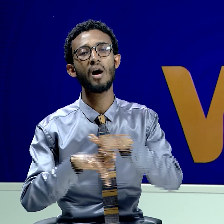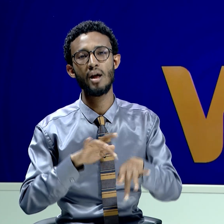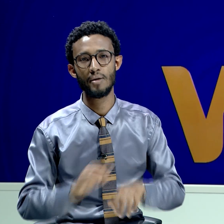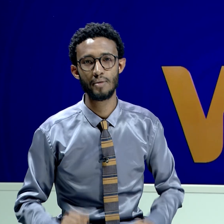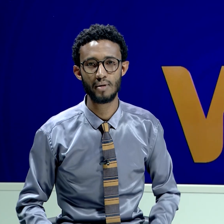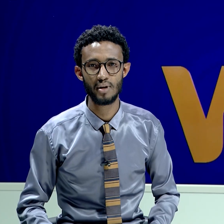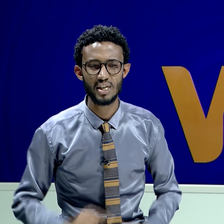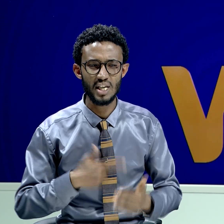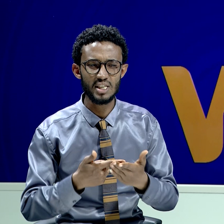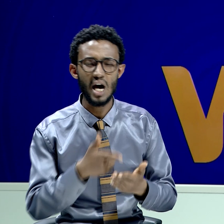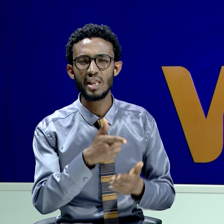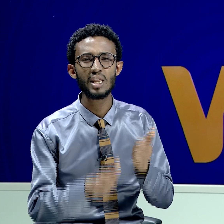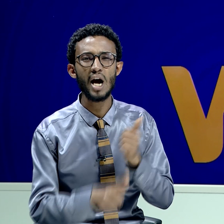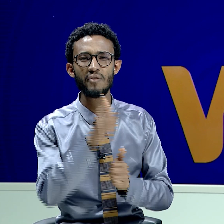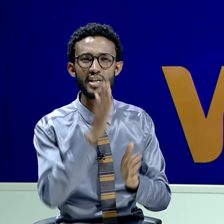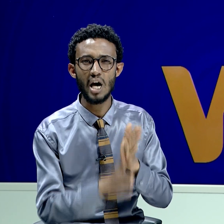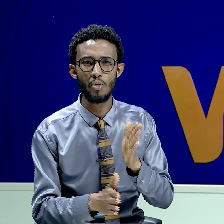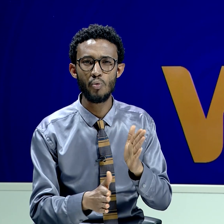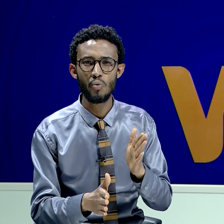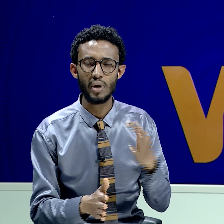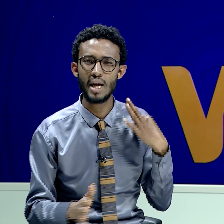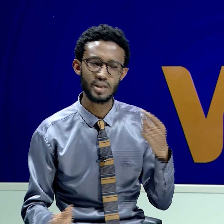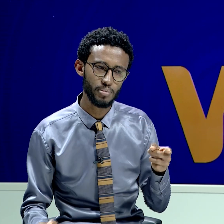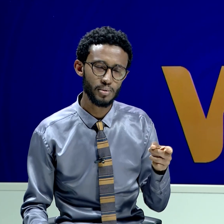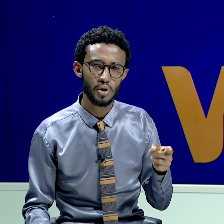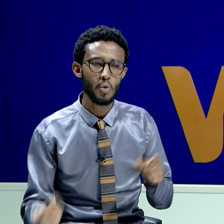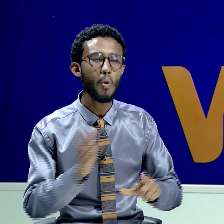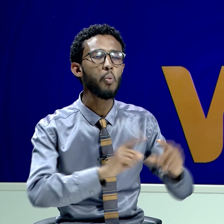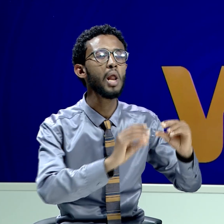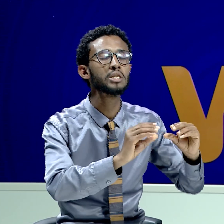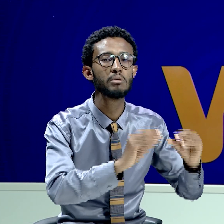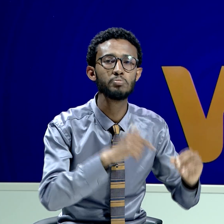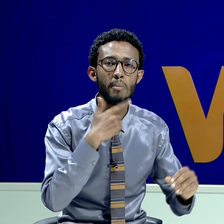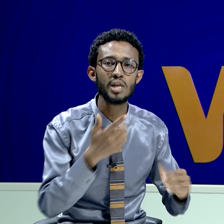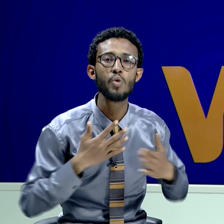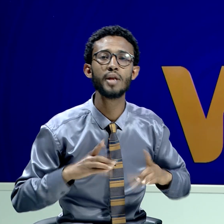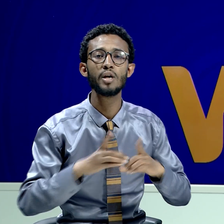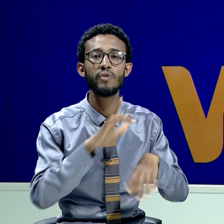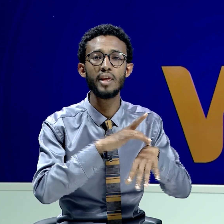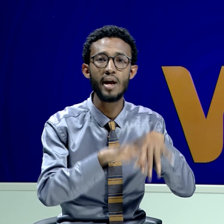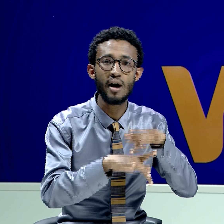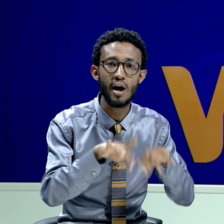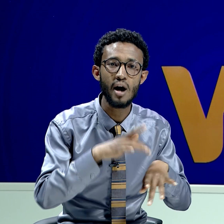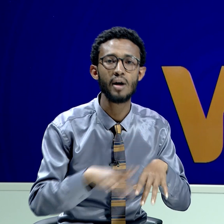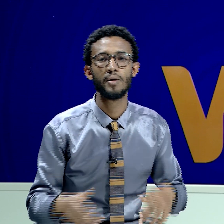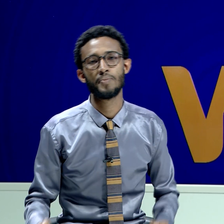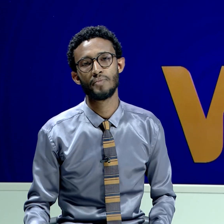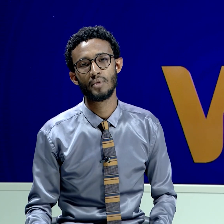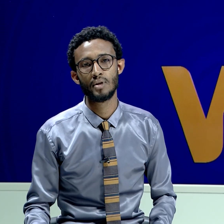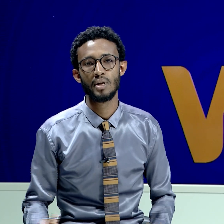كاكل ليزيا تكاد فتح ميو كله سب بمقوى جاستي ومش بمال سوانا تكفل جانا كاكا